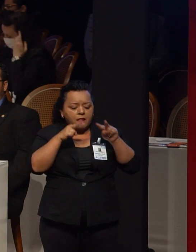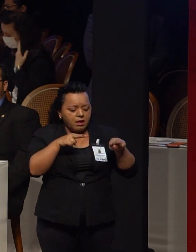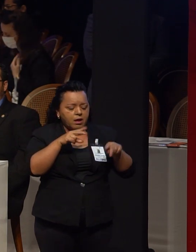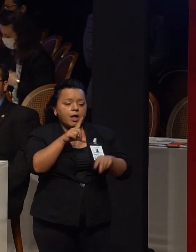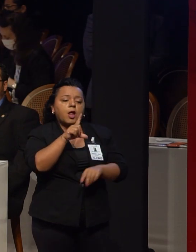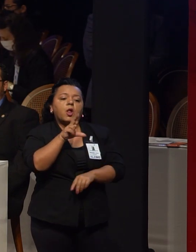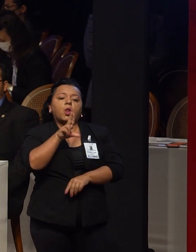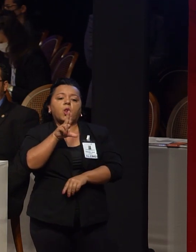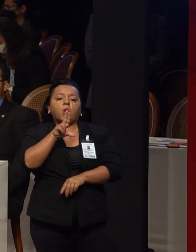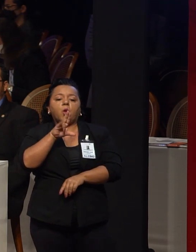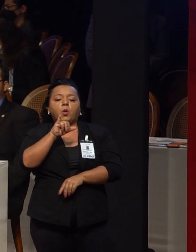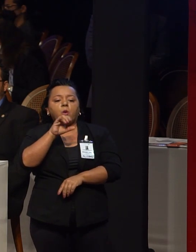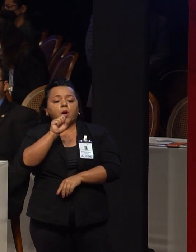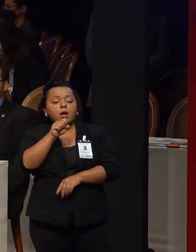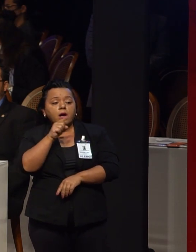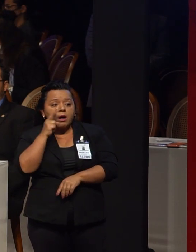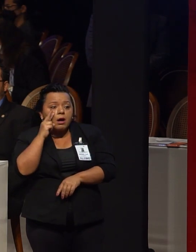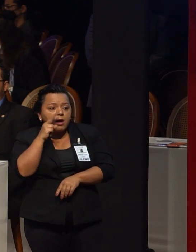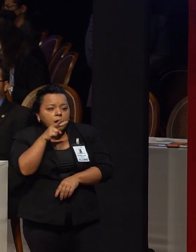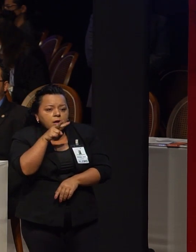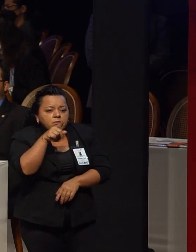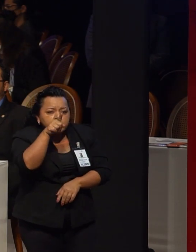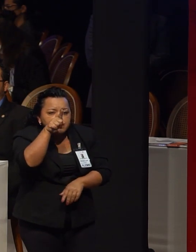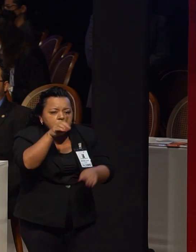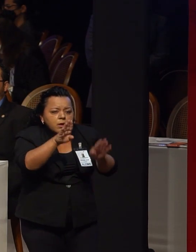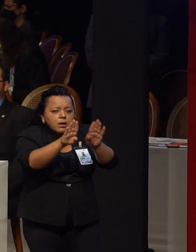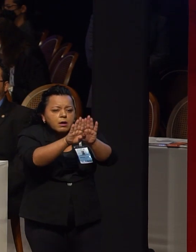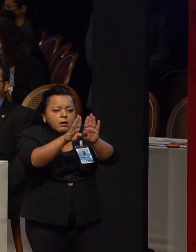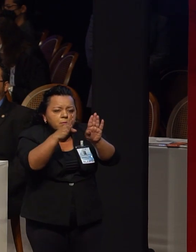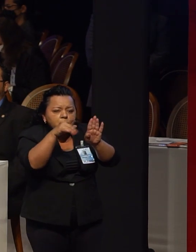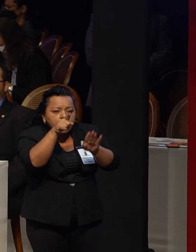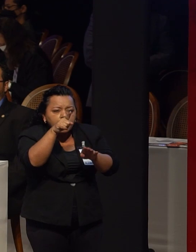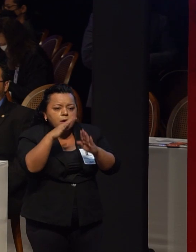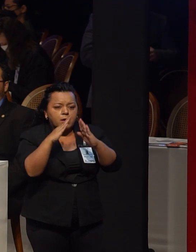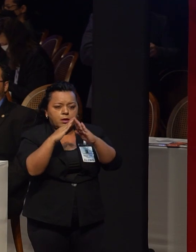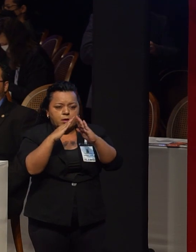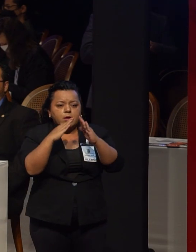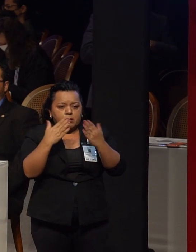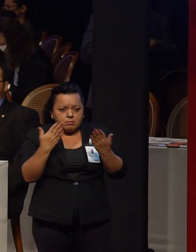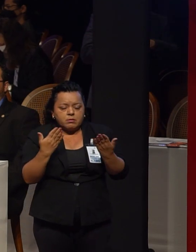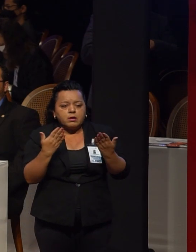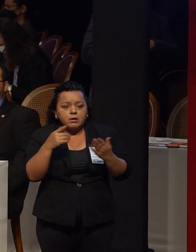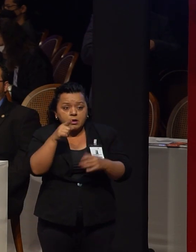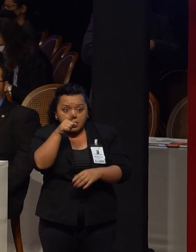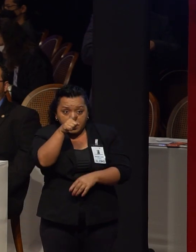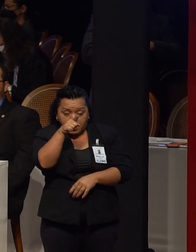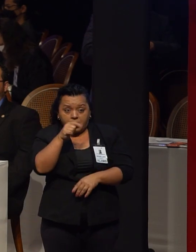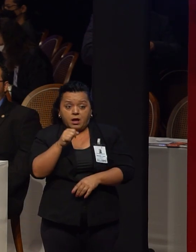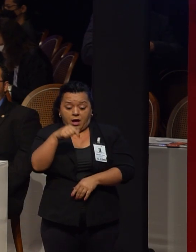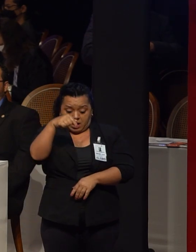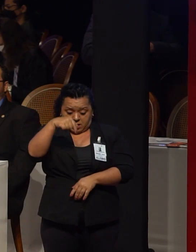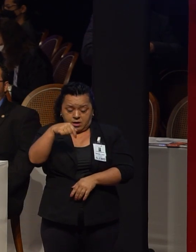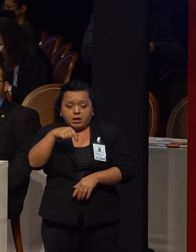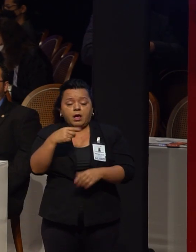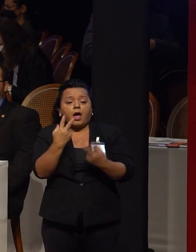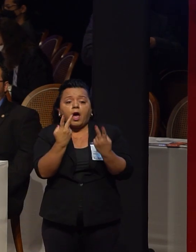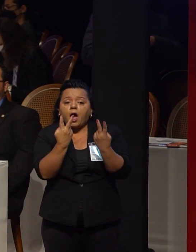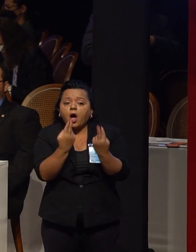Luiz, olha só, está vendo a porta ali de casa? Tô. Aqui é como se